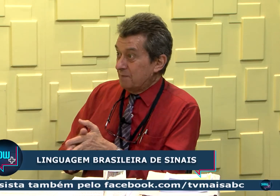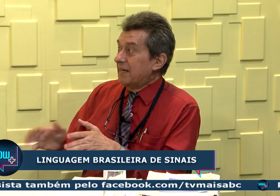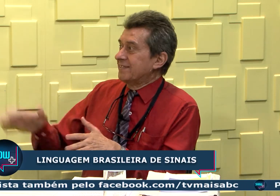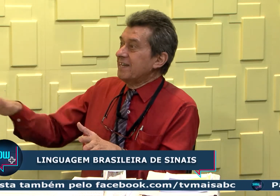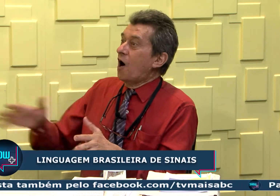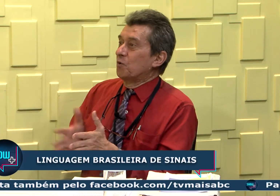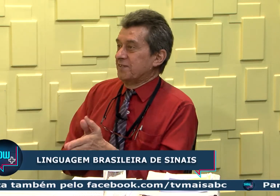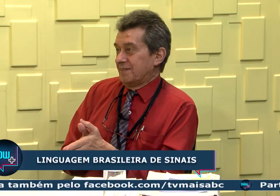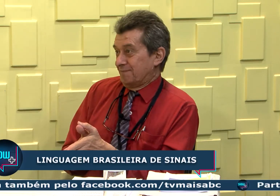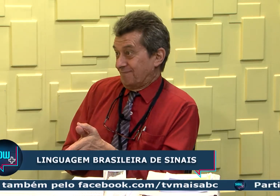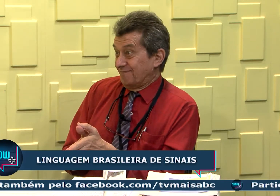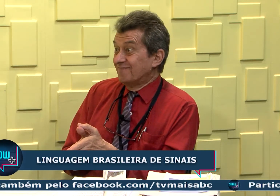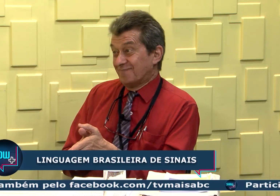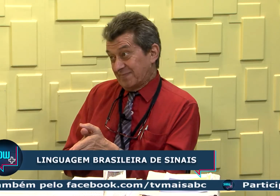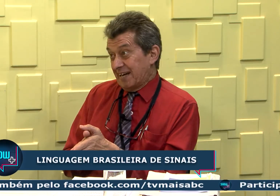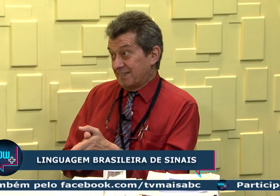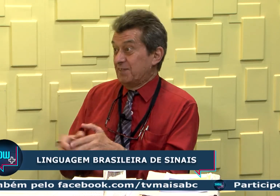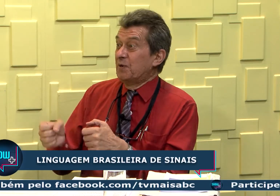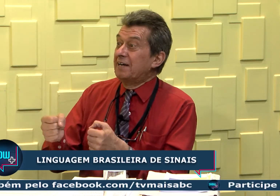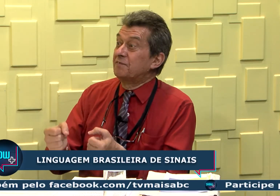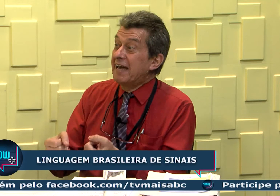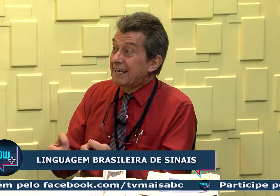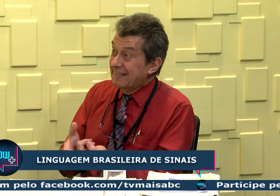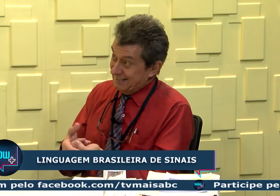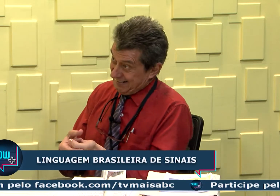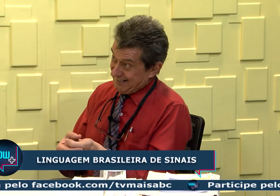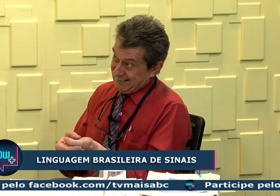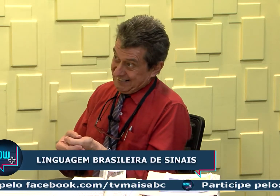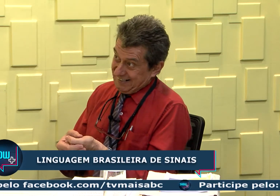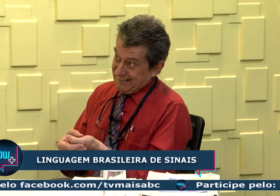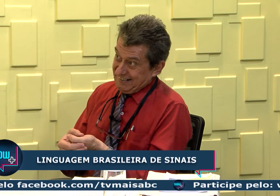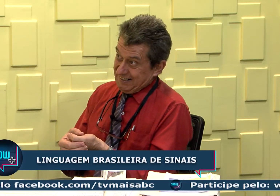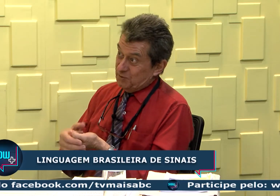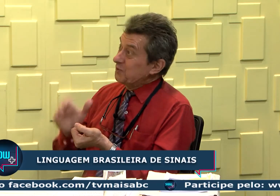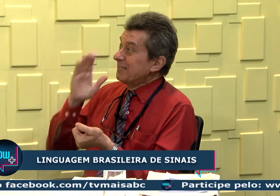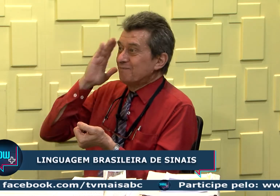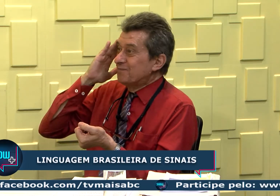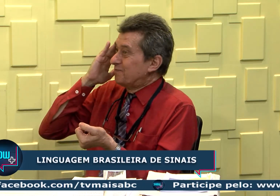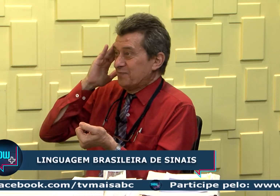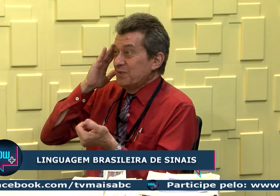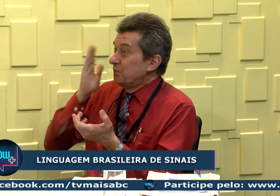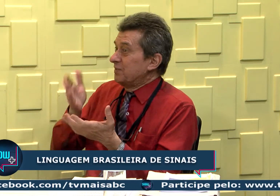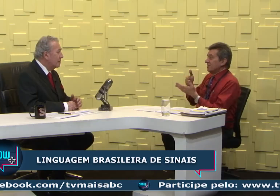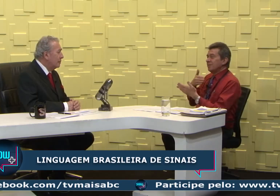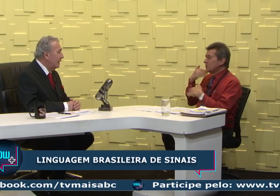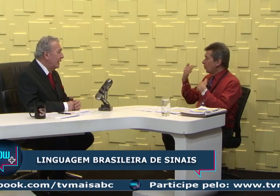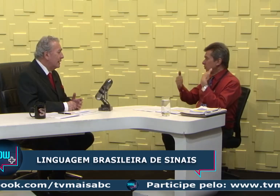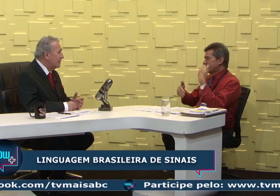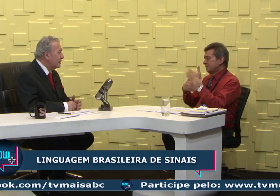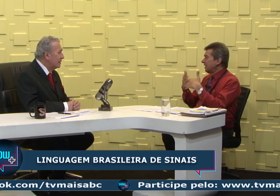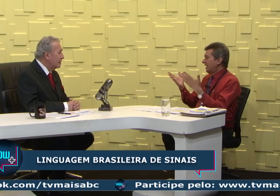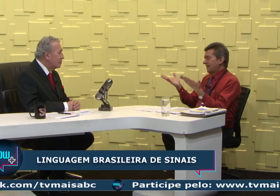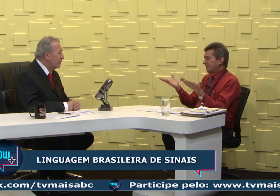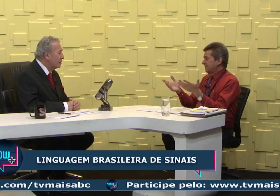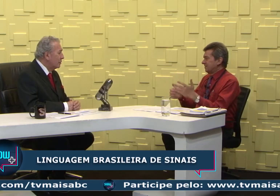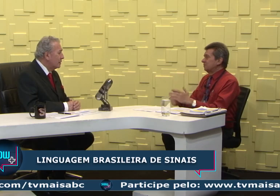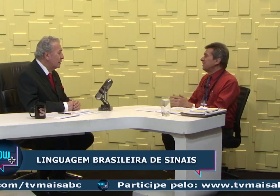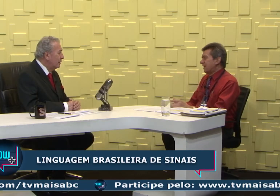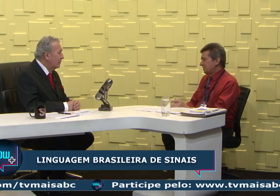mala sem alça tá segurar a vela e sai tanto a todas as milhares e milhares de linhas de